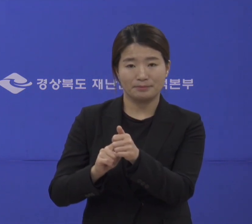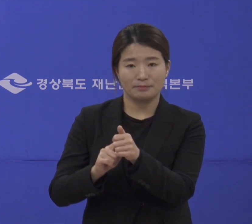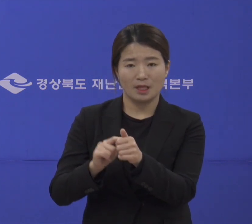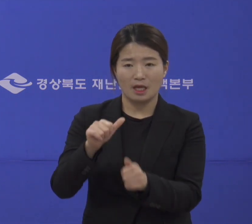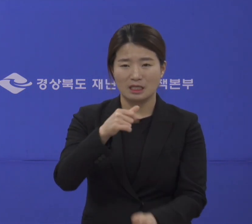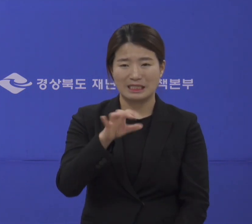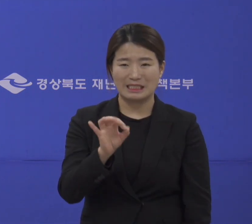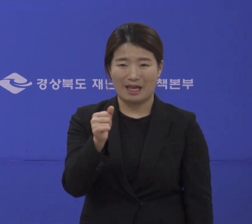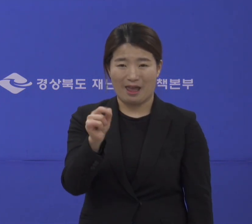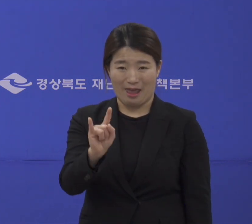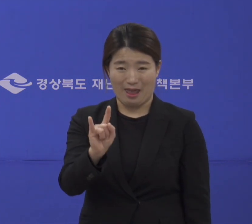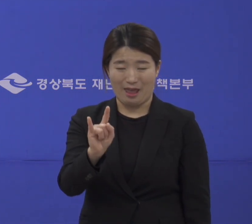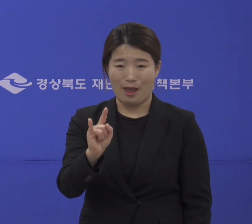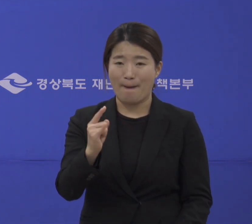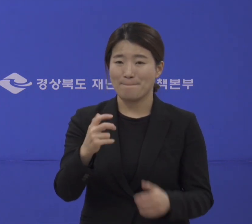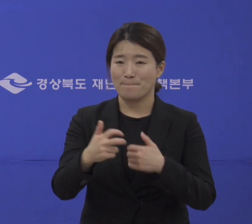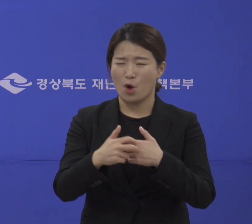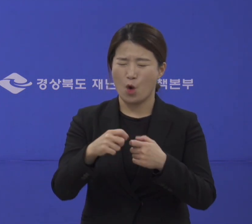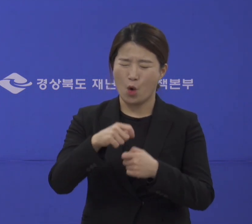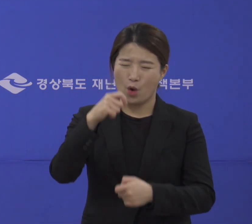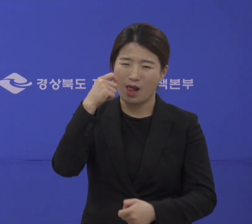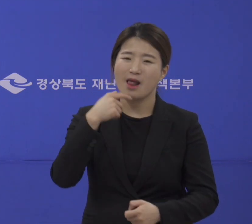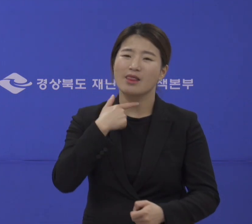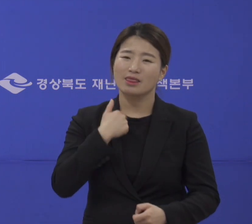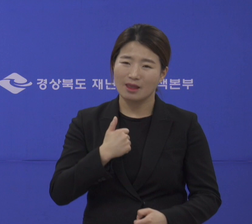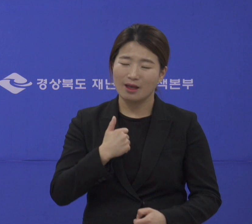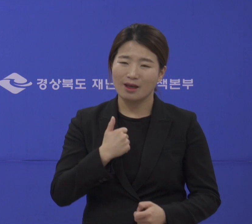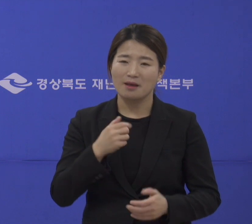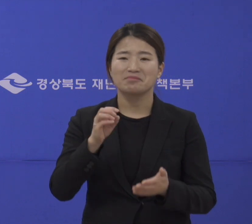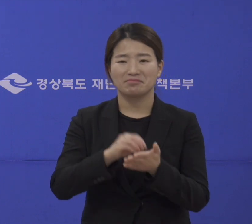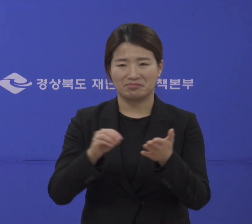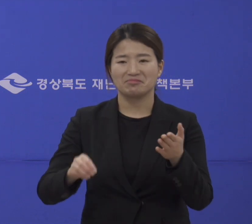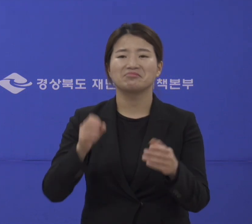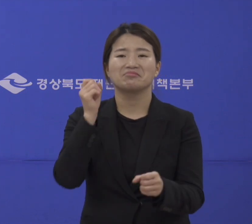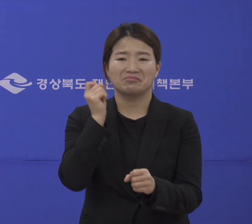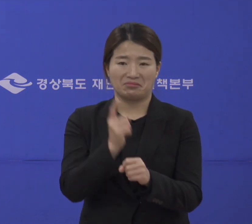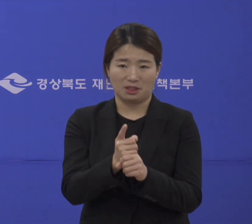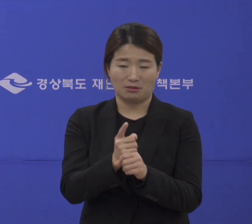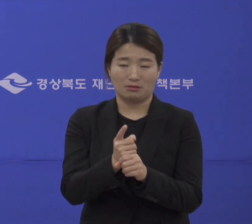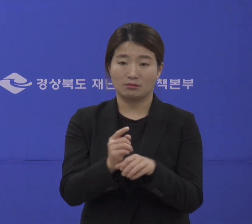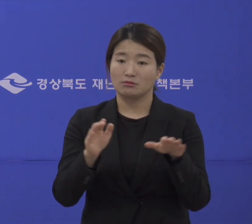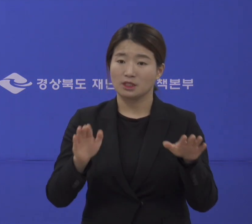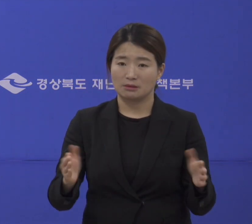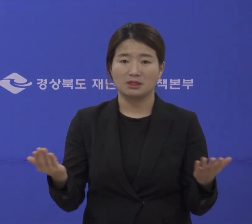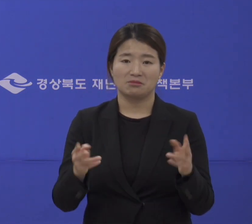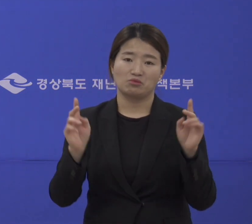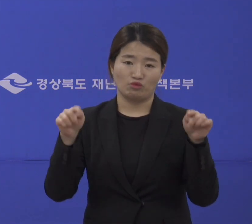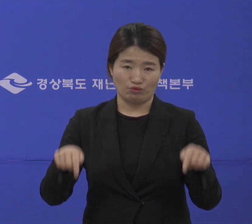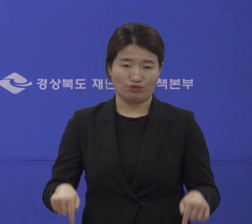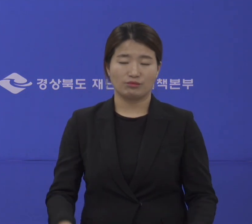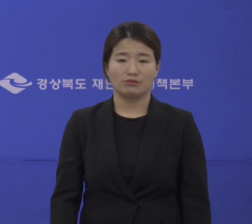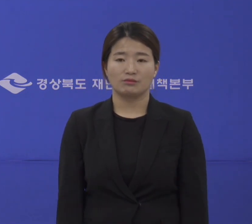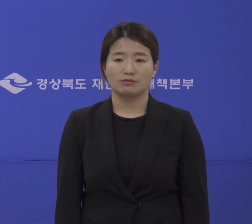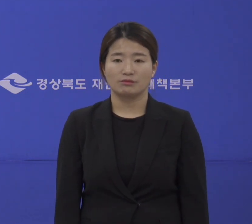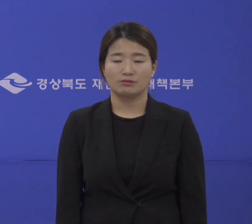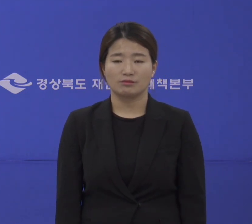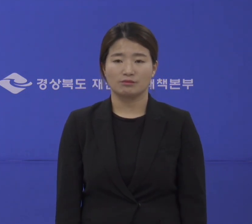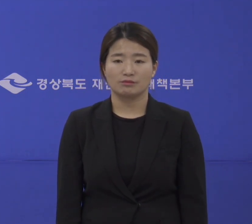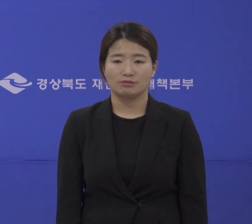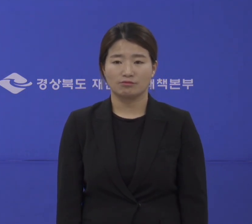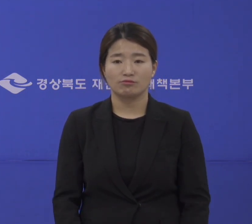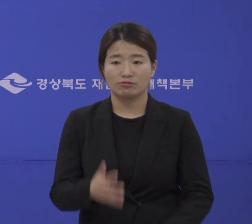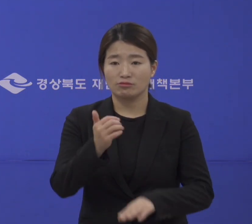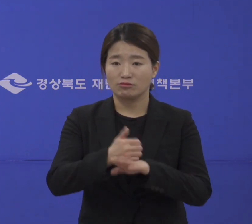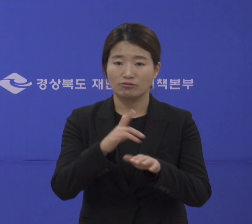흥에 있는 병원에 오래전에 근무하다가 퇴직을 했다 이래야 하는데 현재는 무직이다. 근데